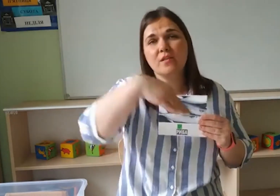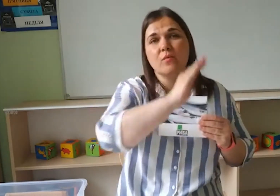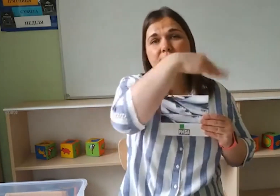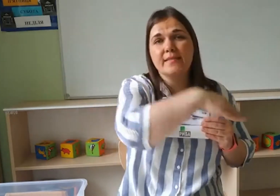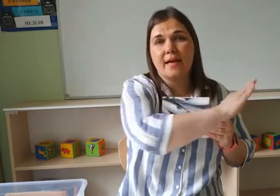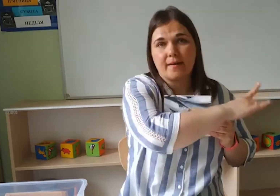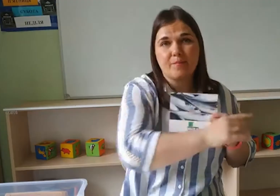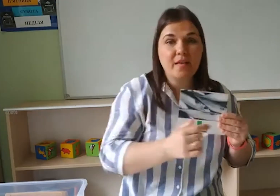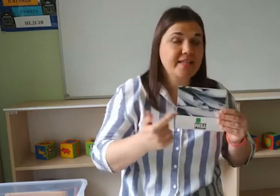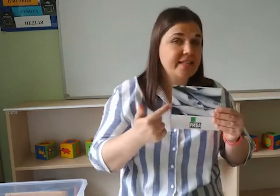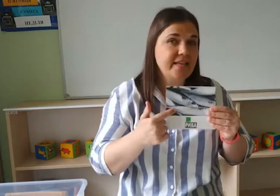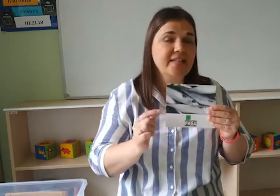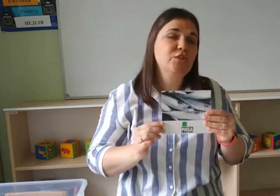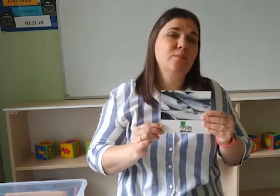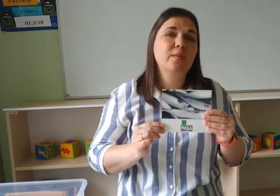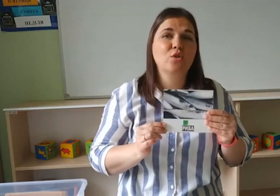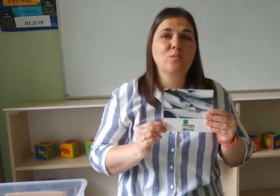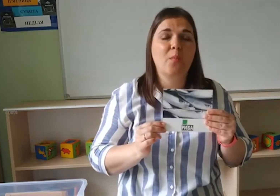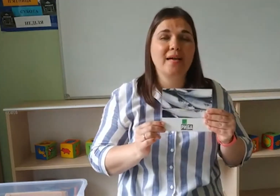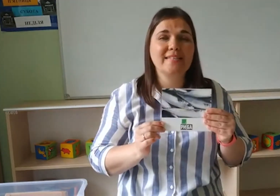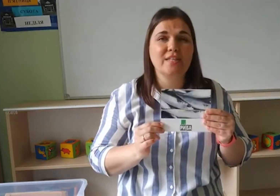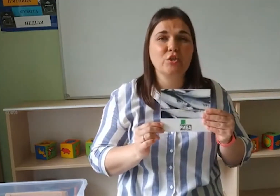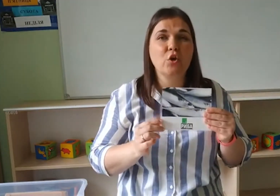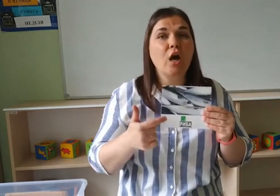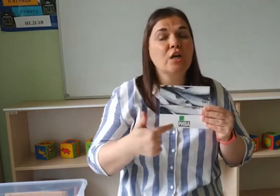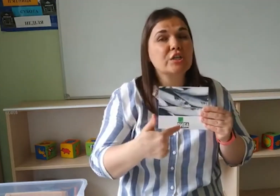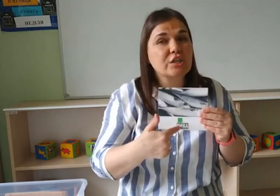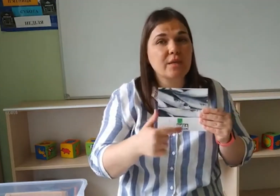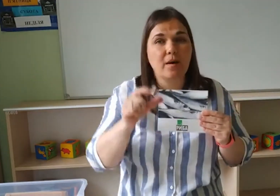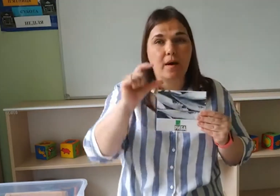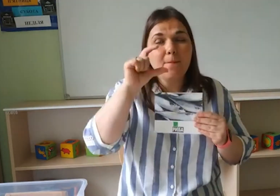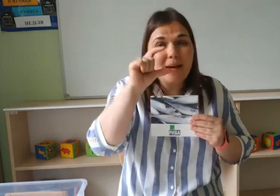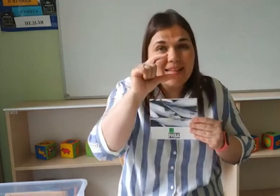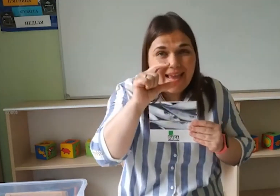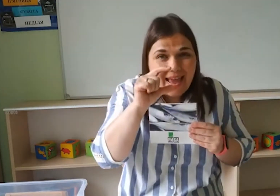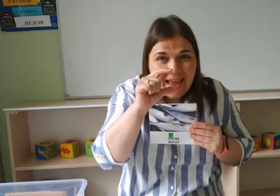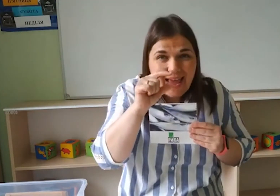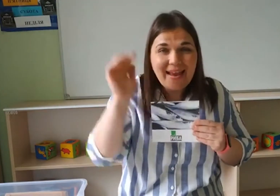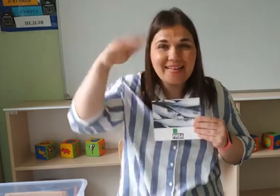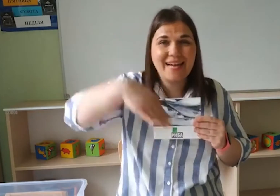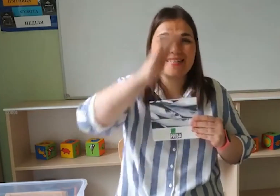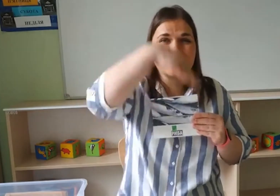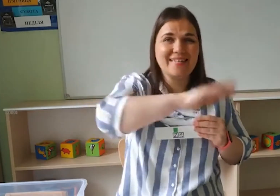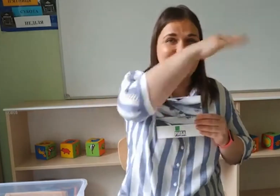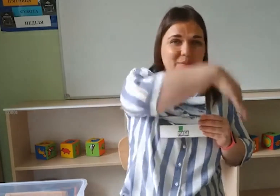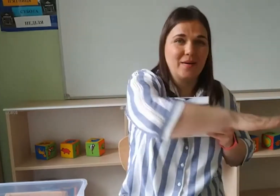ось так. Єдине, що ми можемо показати, що риба маленька. Велика риба